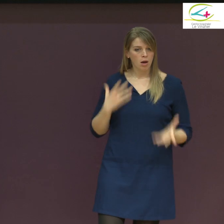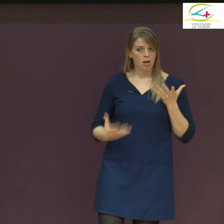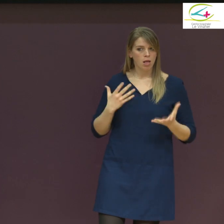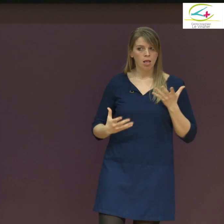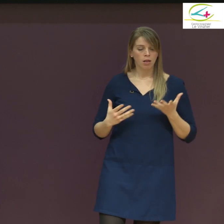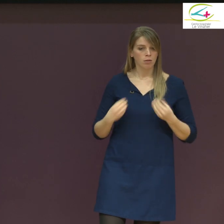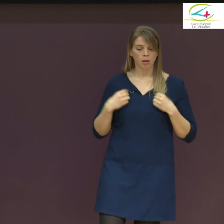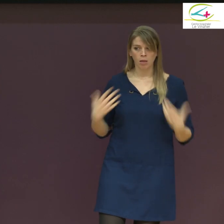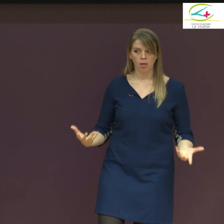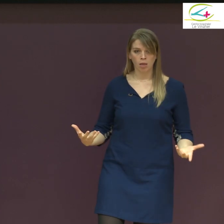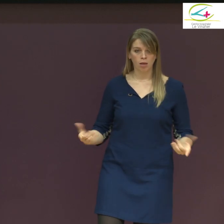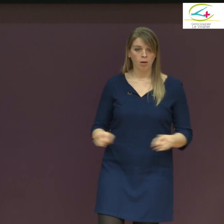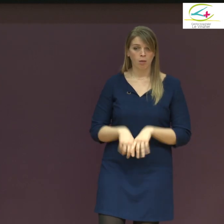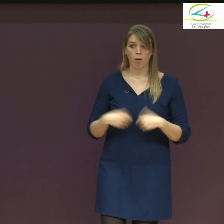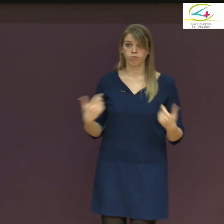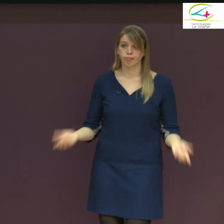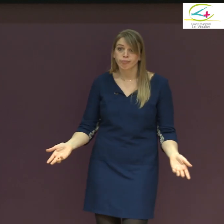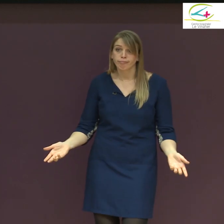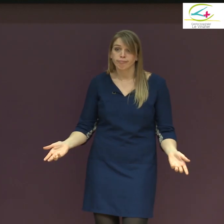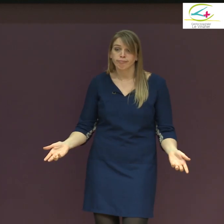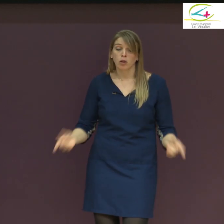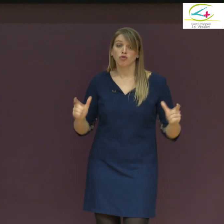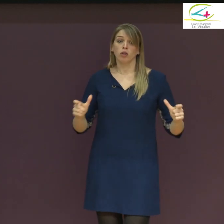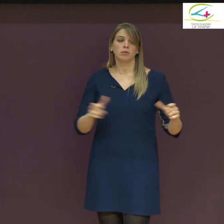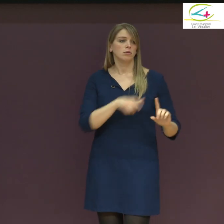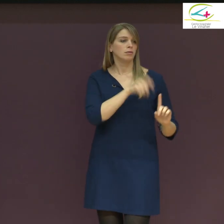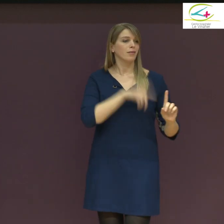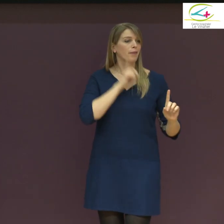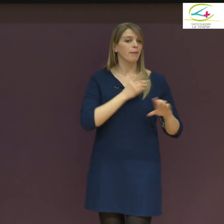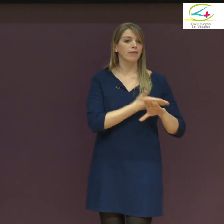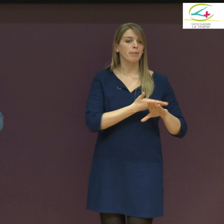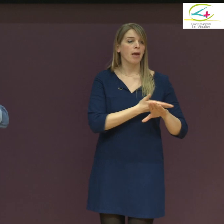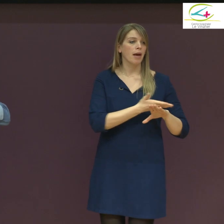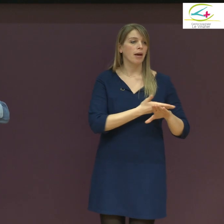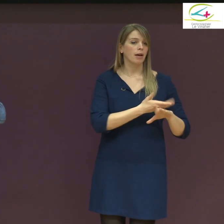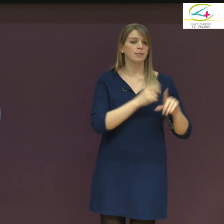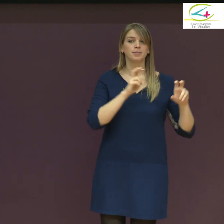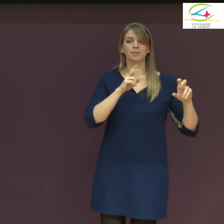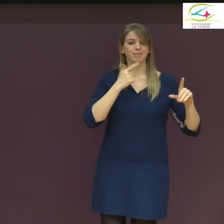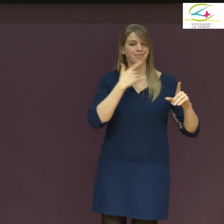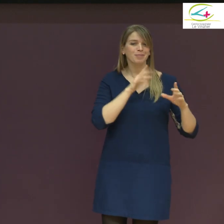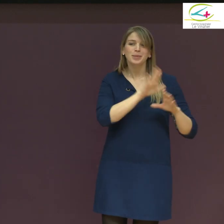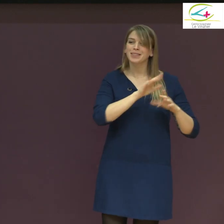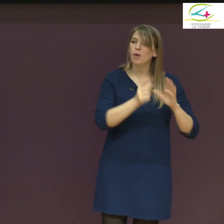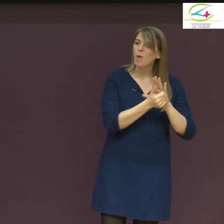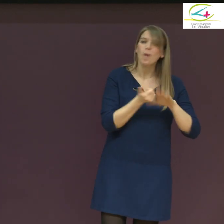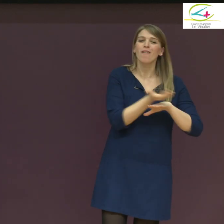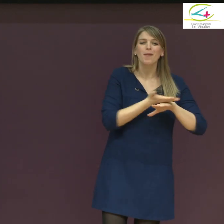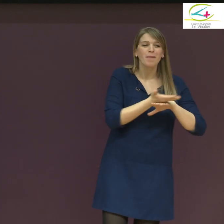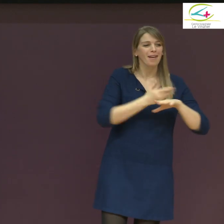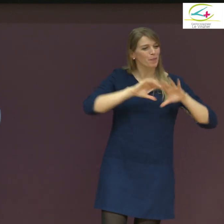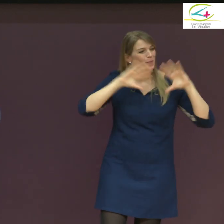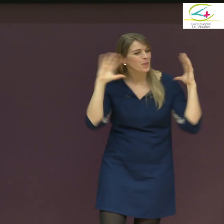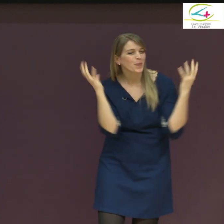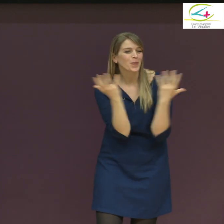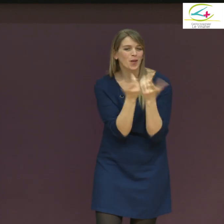Eh ben, je suis resté comme deux ronds de flanc, et heureusement, il y avait une infirmière qui est nurse. Enfin, c'est un chouette boulot